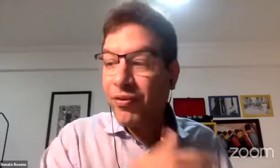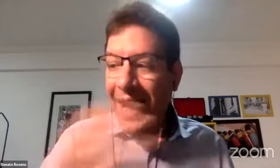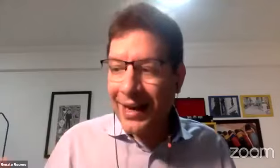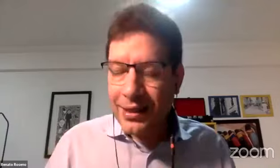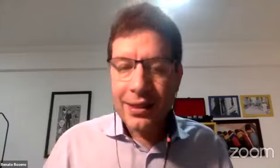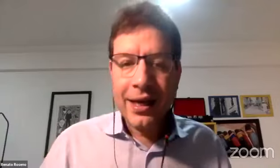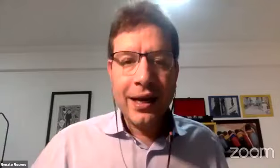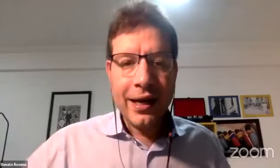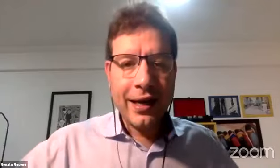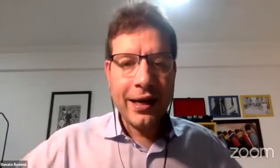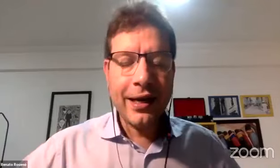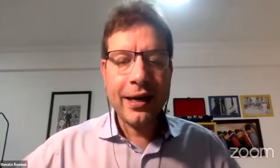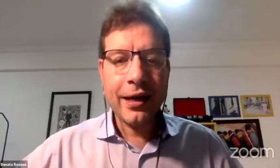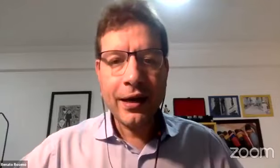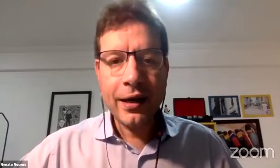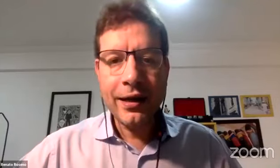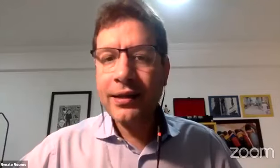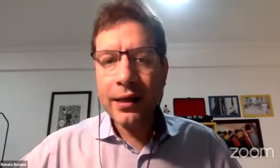apresentou várias